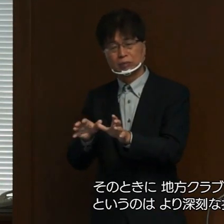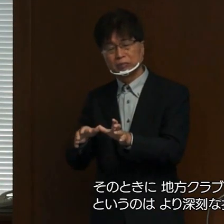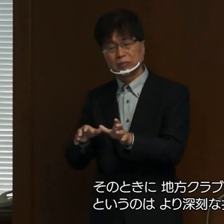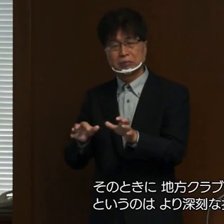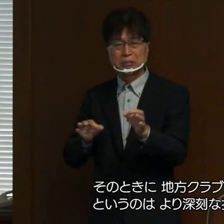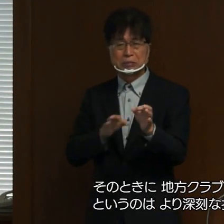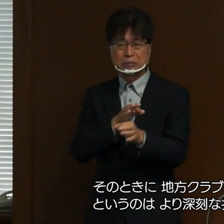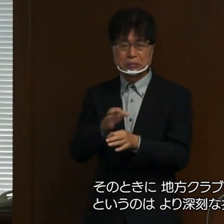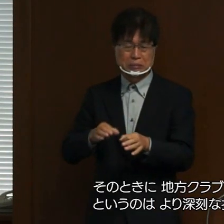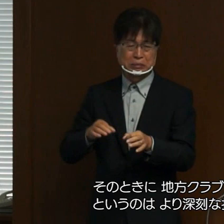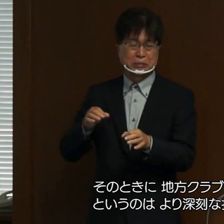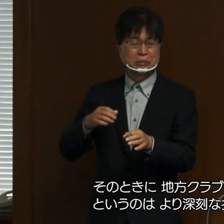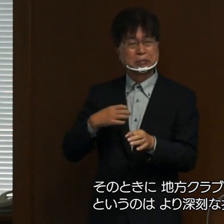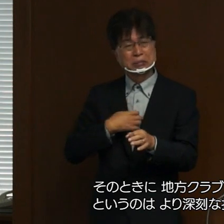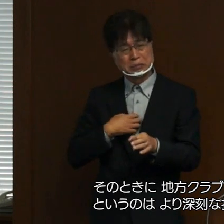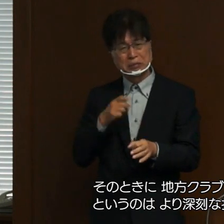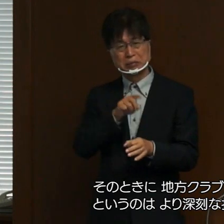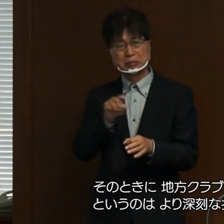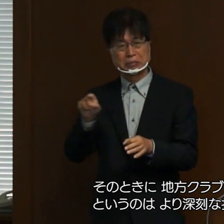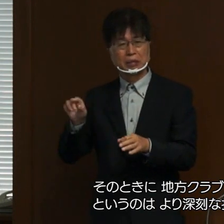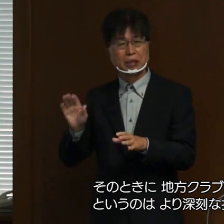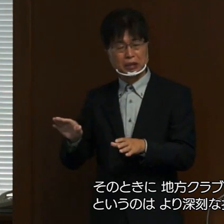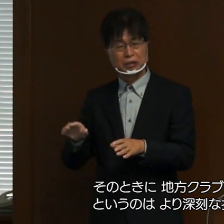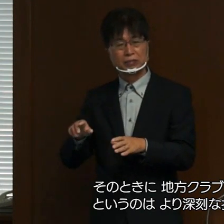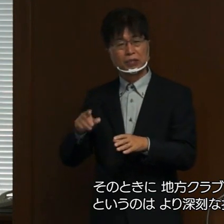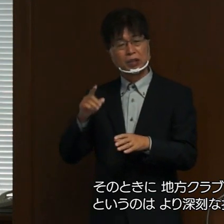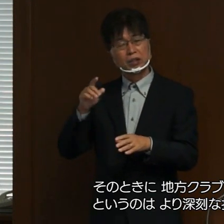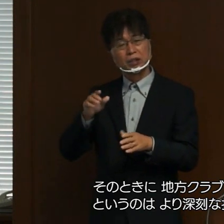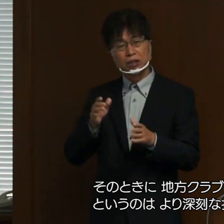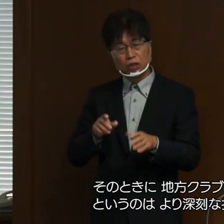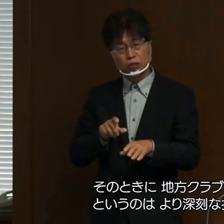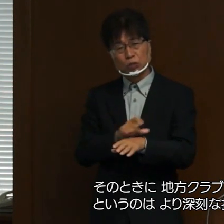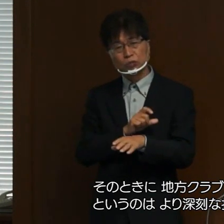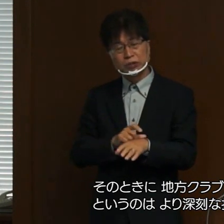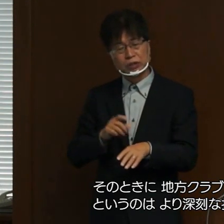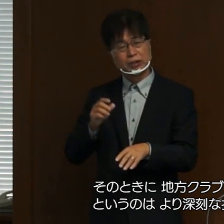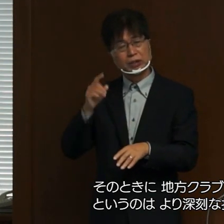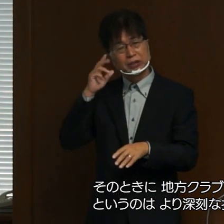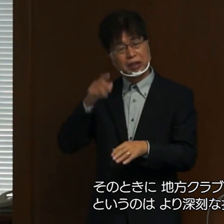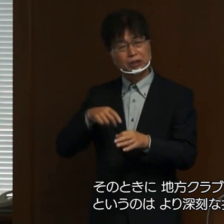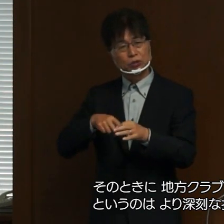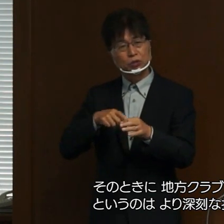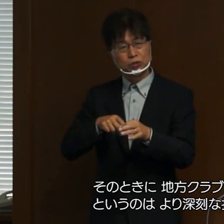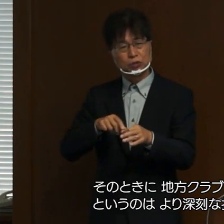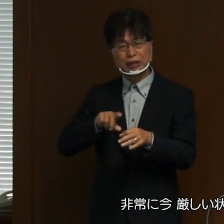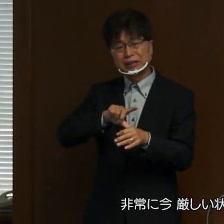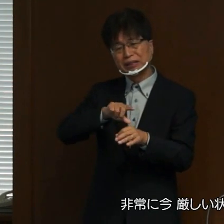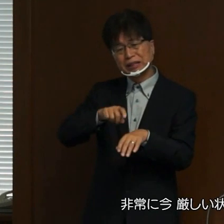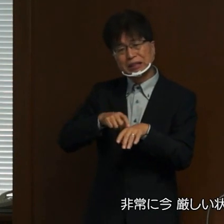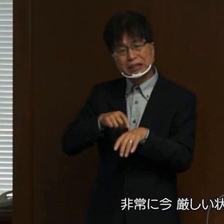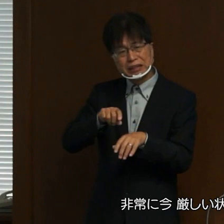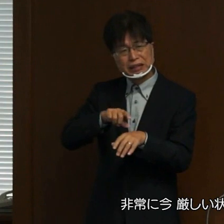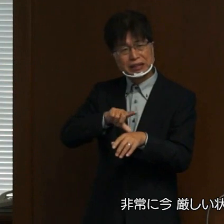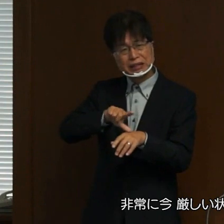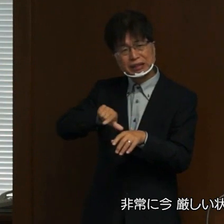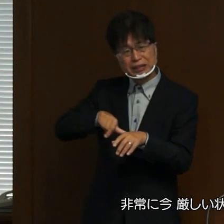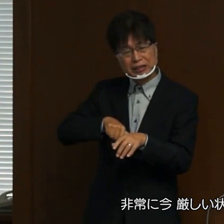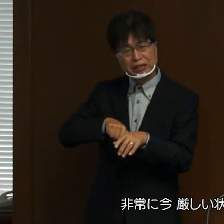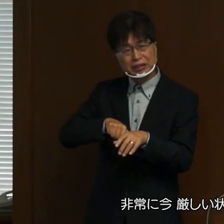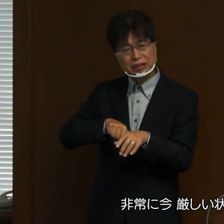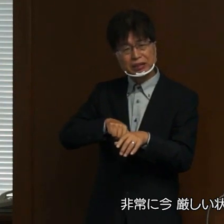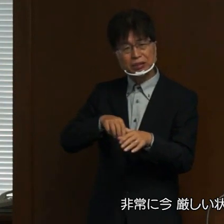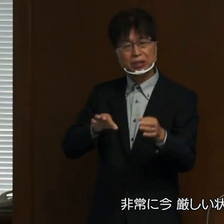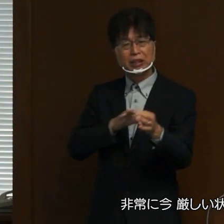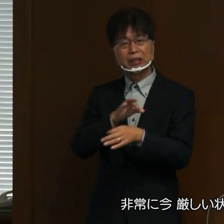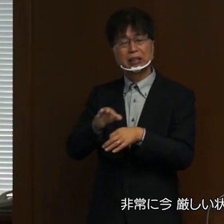。その時にこの地方クラブでありますサガントスというのはより深刻な打撃を受けて、非常に今厳しい状況